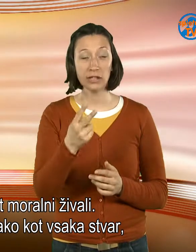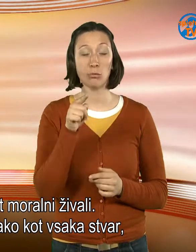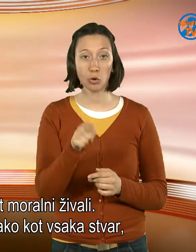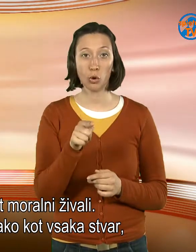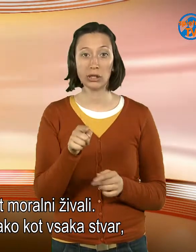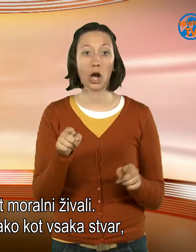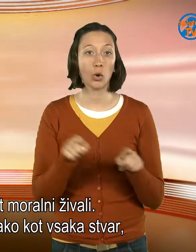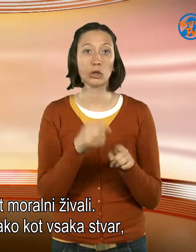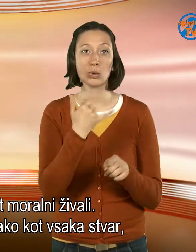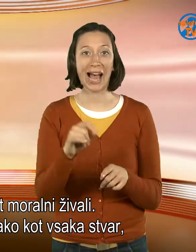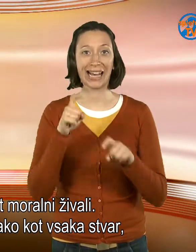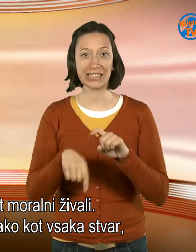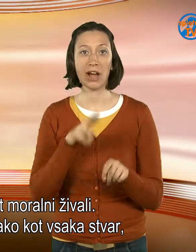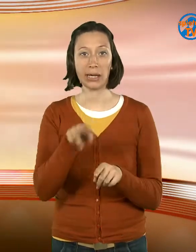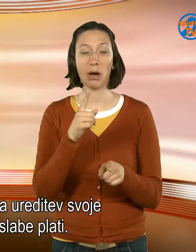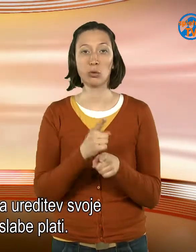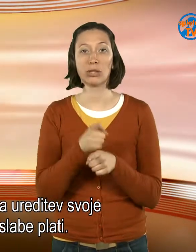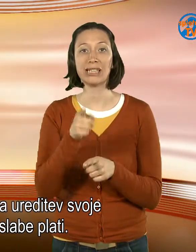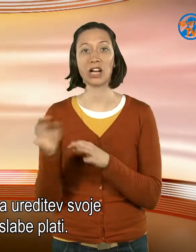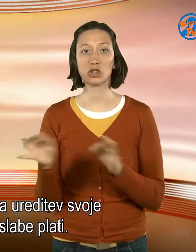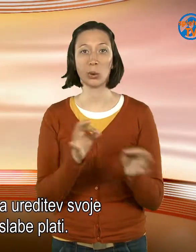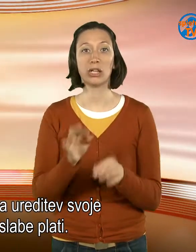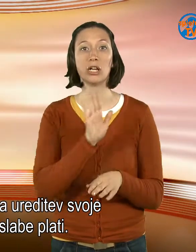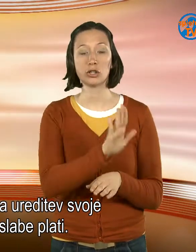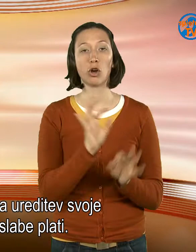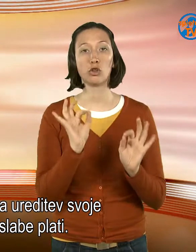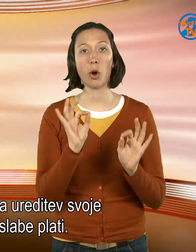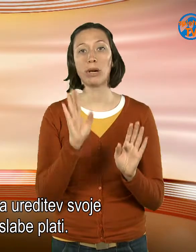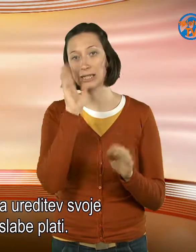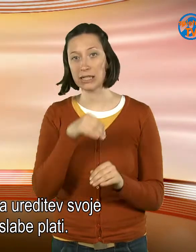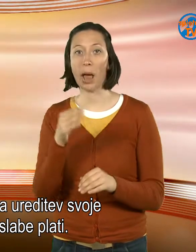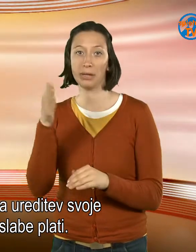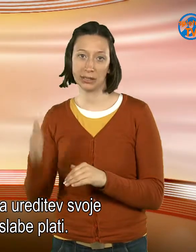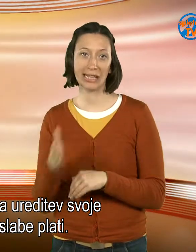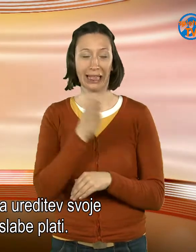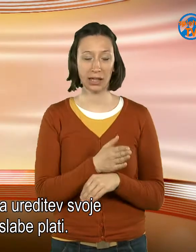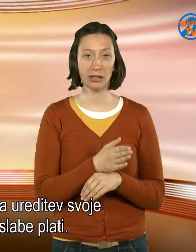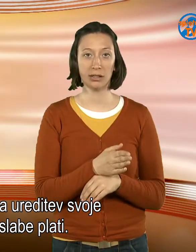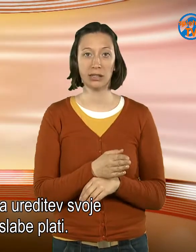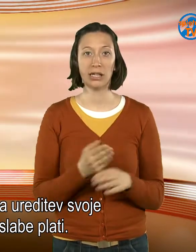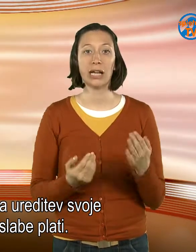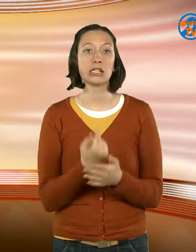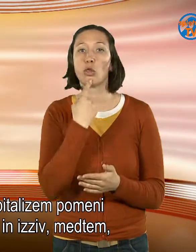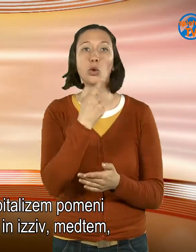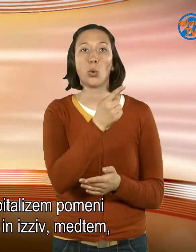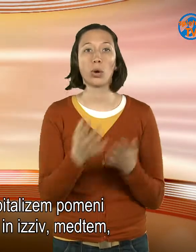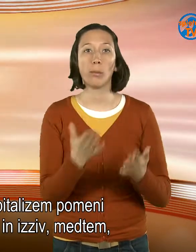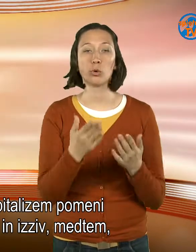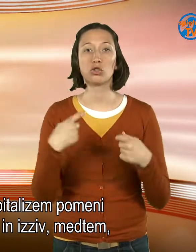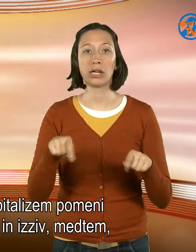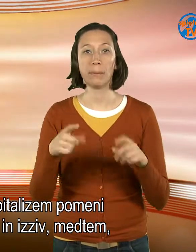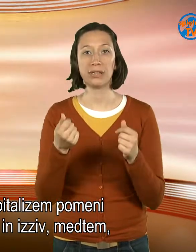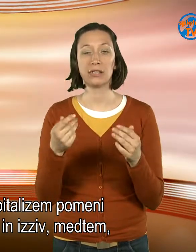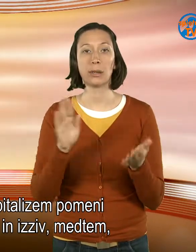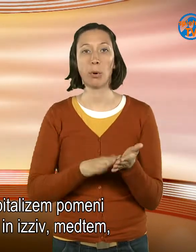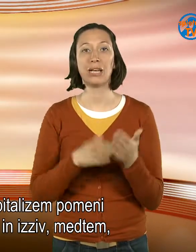Vidimo torej, da tako kot vsaka stvar, ima tudi takšna ureditev svoje dobre in slabe plati. Za nekoga morda